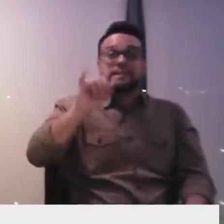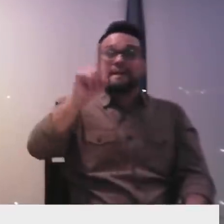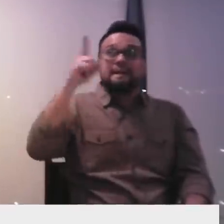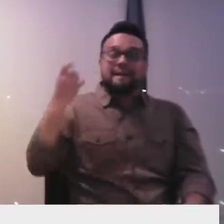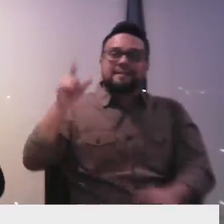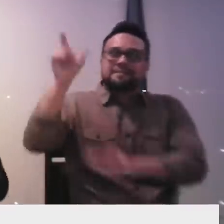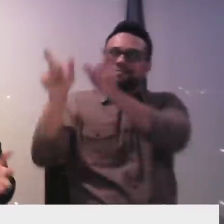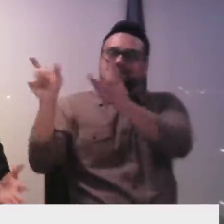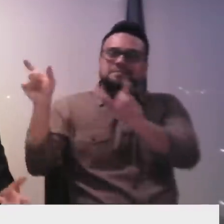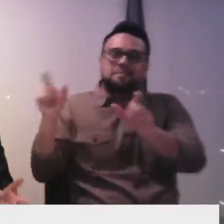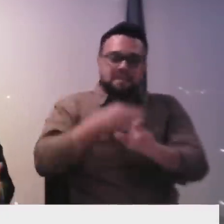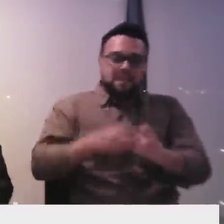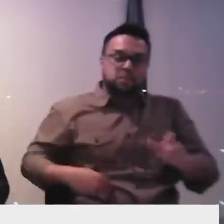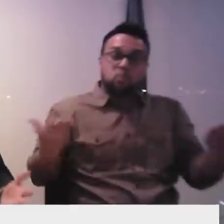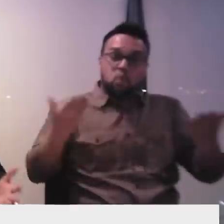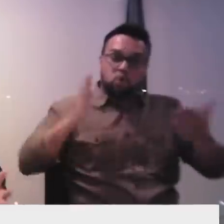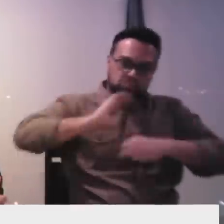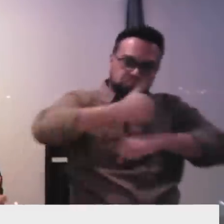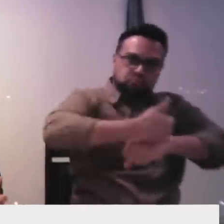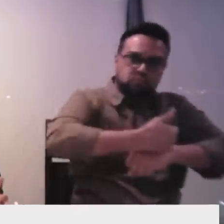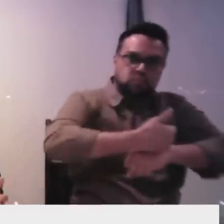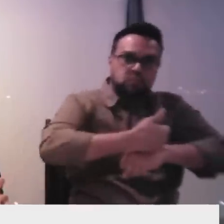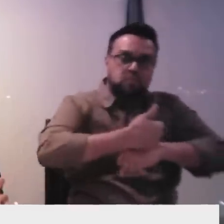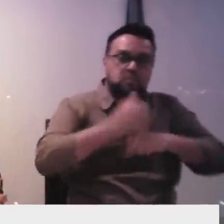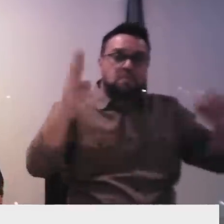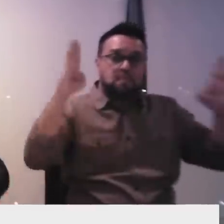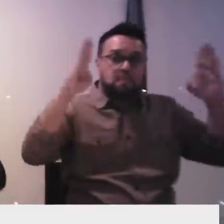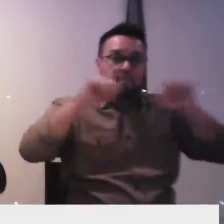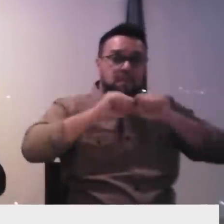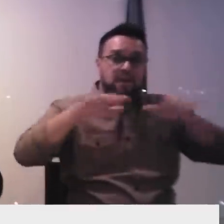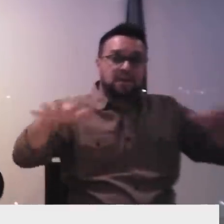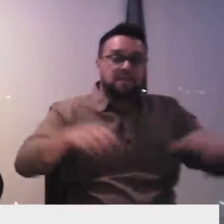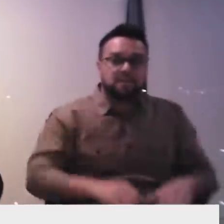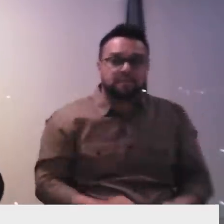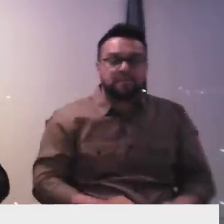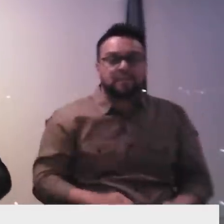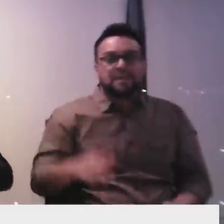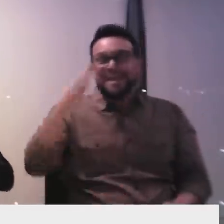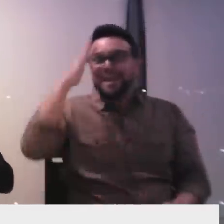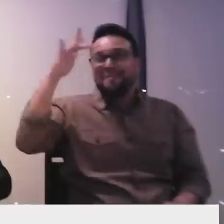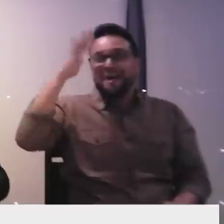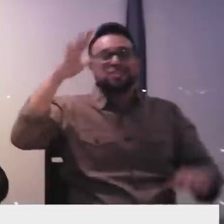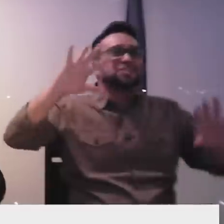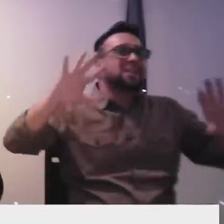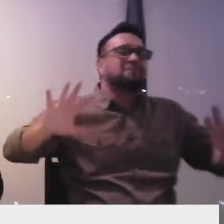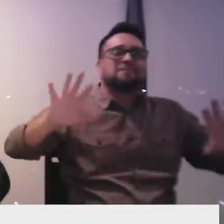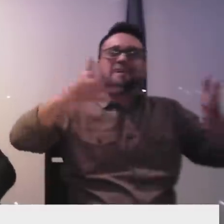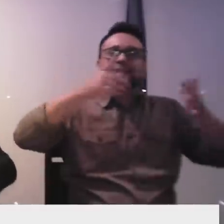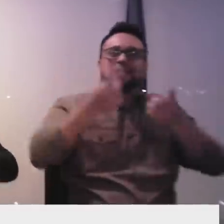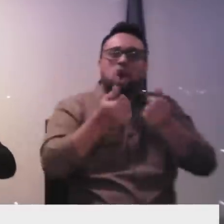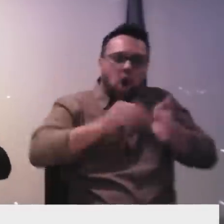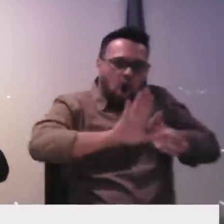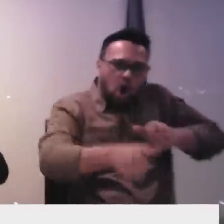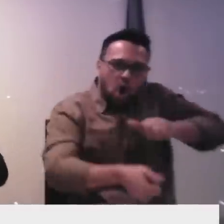padrões estivessem ocupando o governo hoje em dia com a pandemia. Imagine a festa, a corrupção que